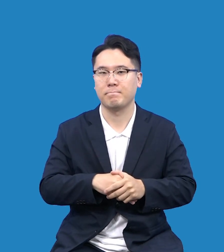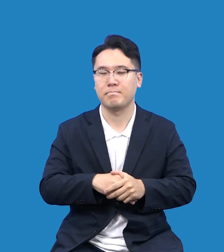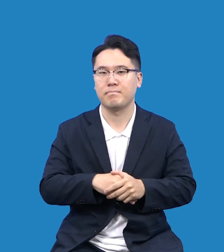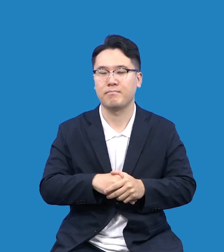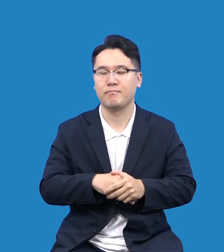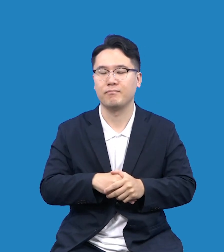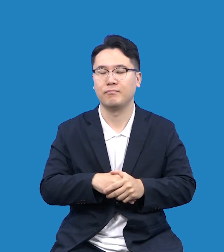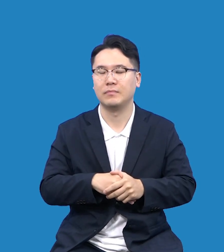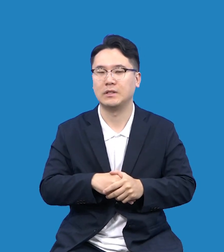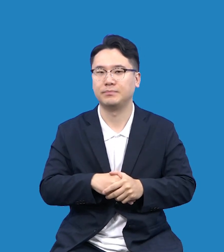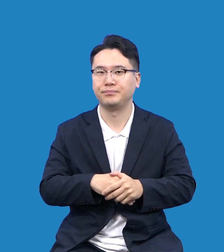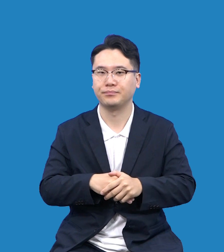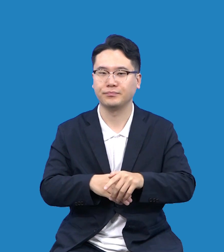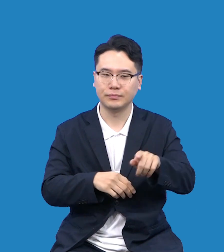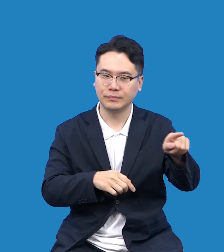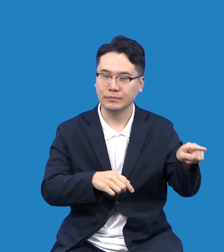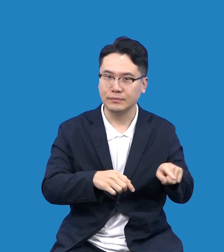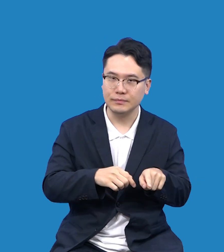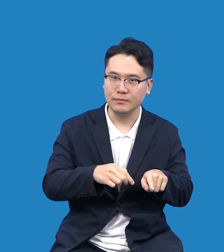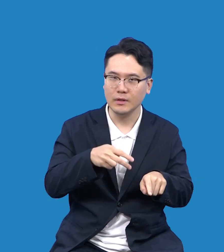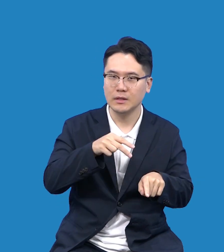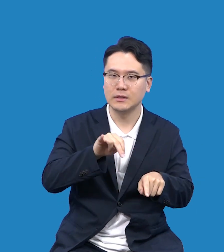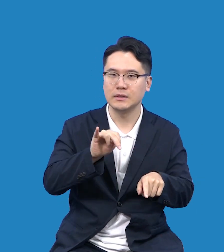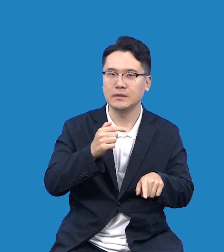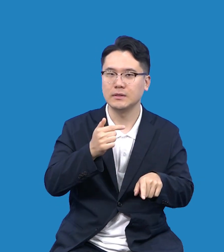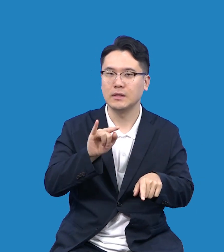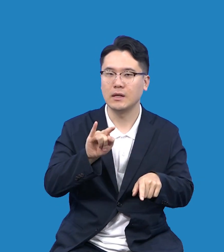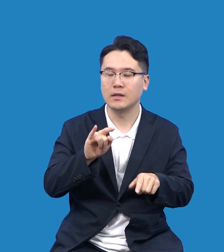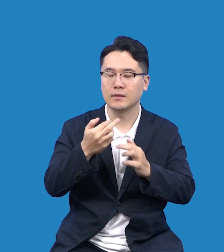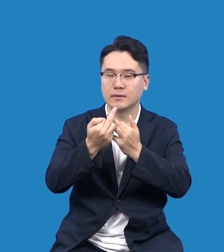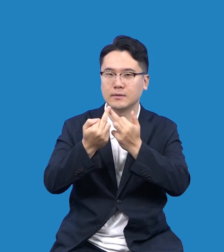그들이 이제 시내산을 떠나